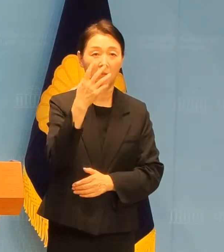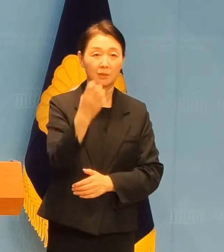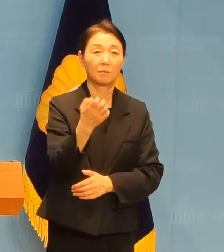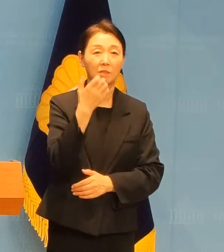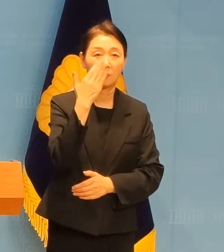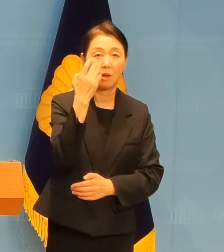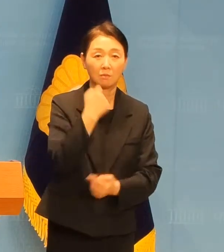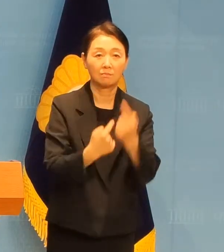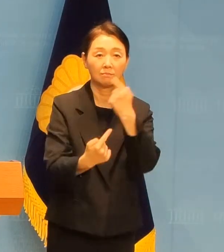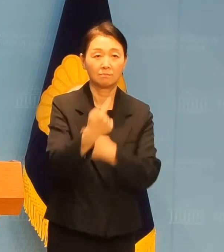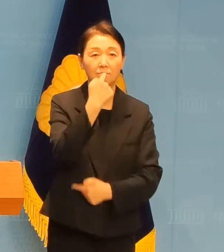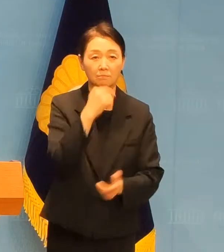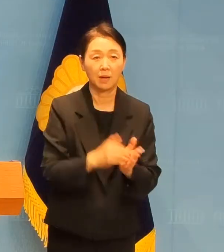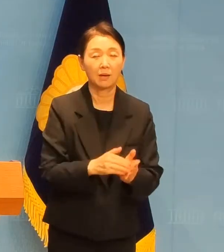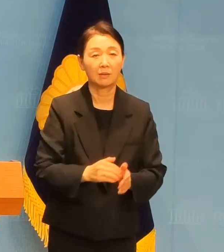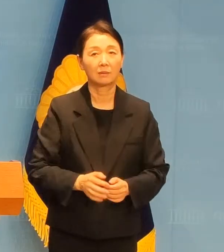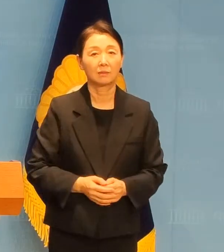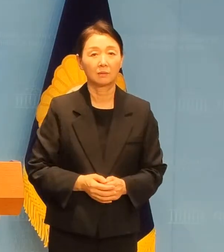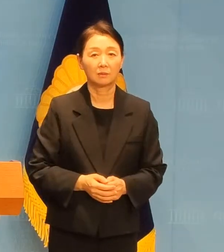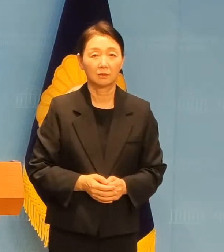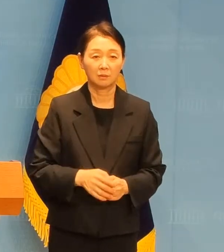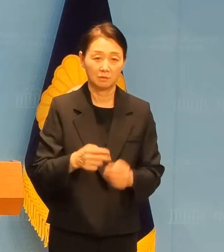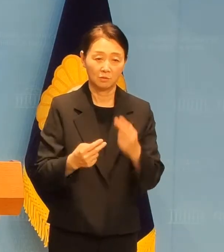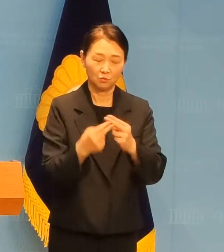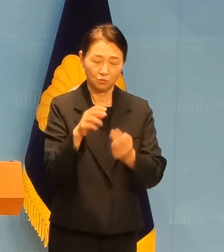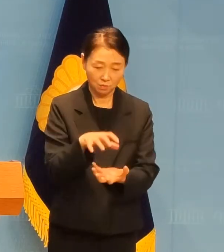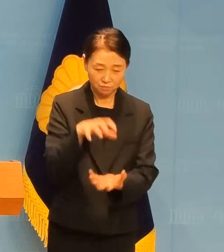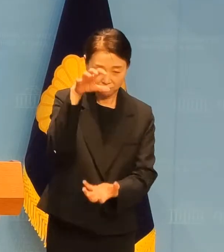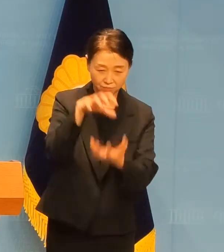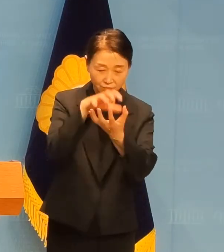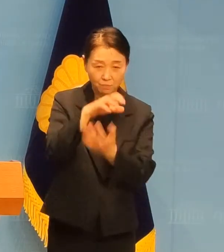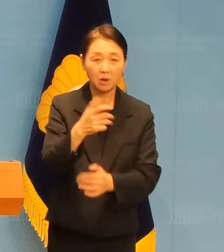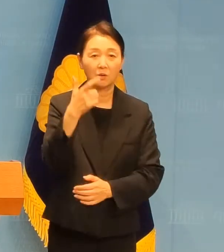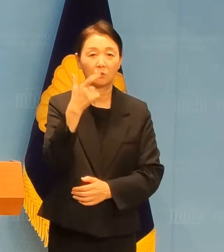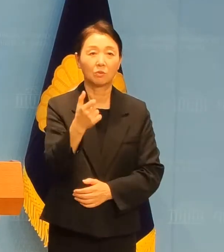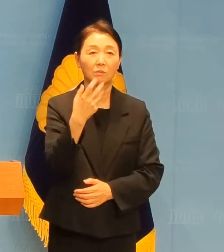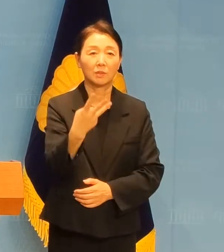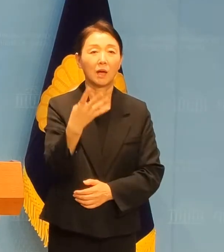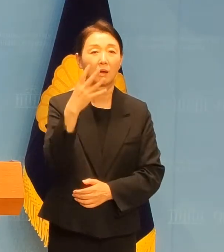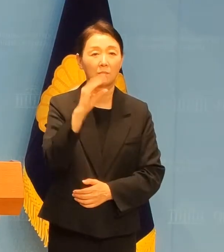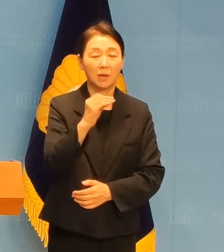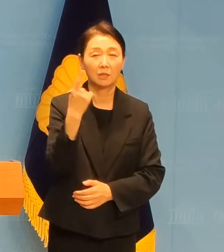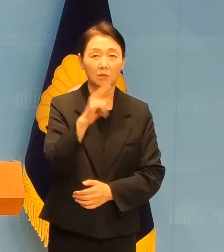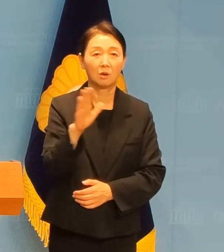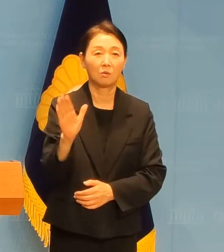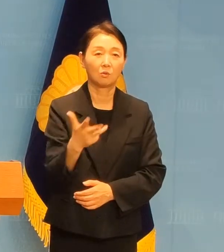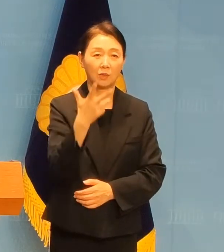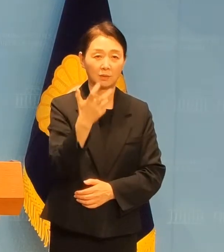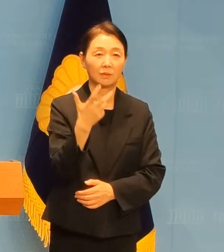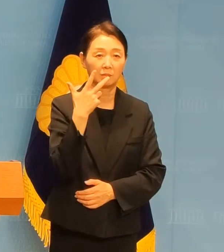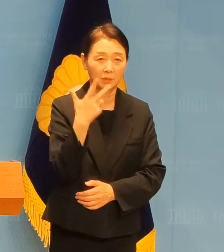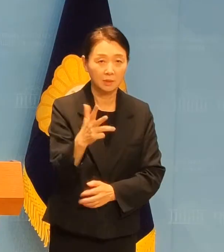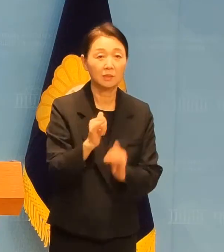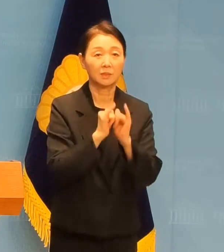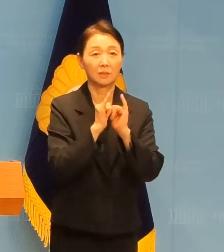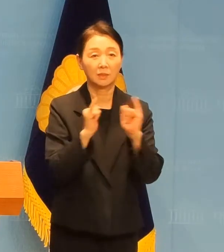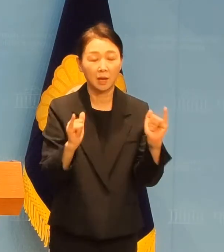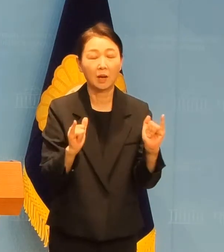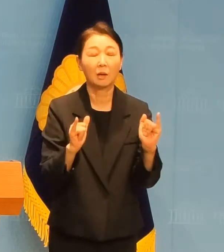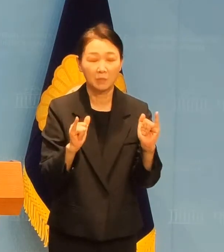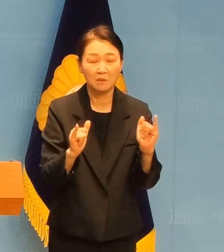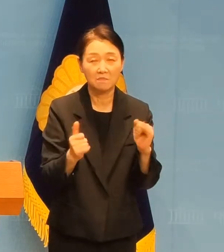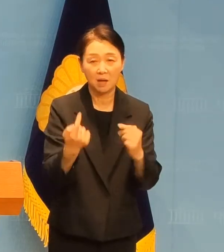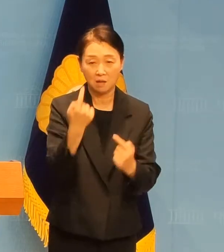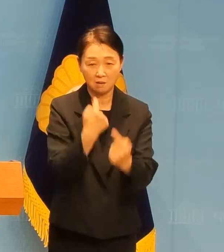839건의 제보가 접수되었습니다. 누적 건수로는 총 64만 1,977명이 민주파출소를